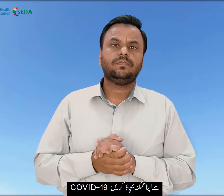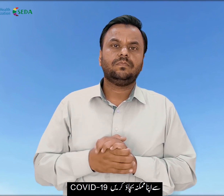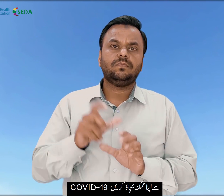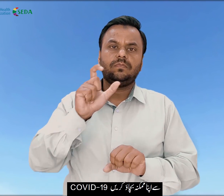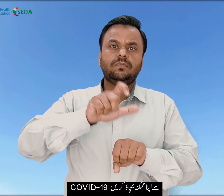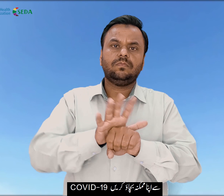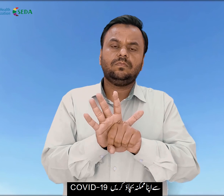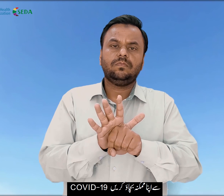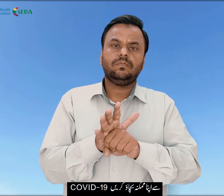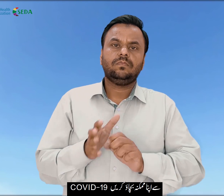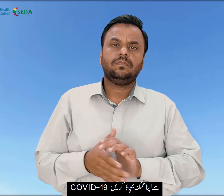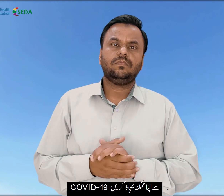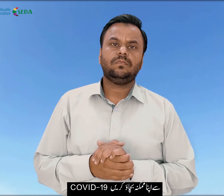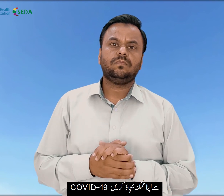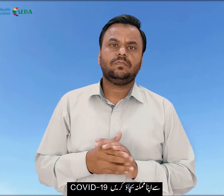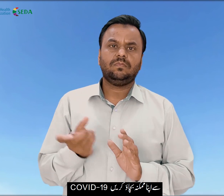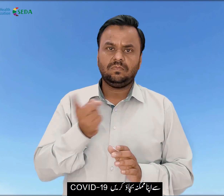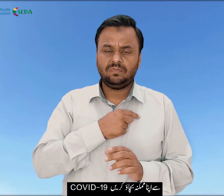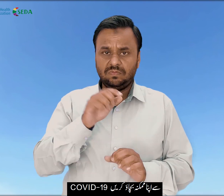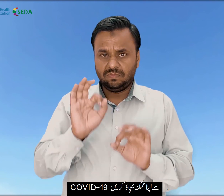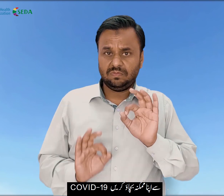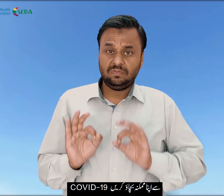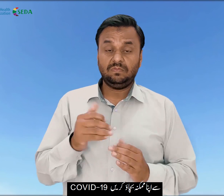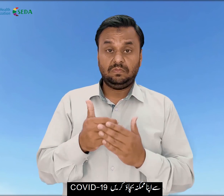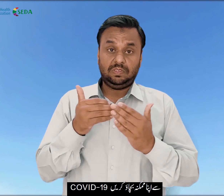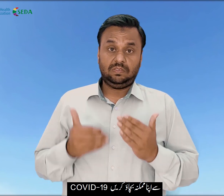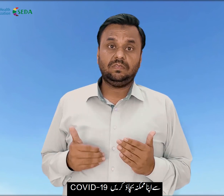کووڈ-19 سے اپنا ممکنہ بچاؤ کریں۔